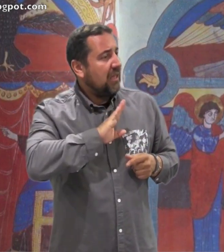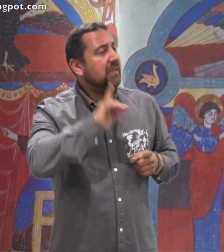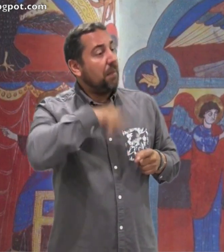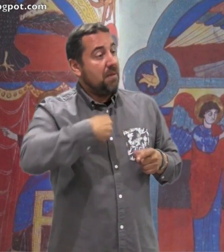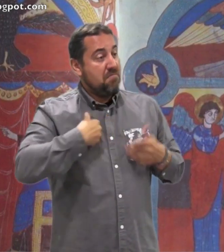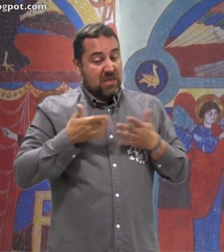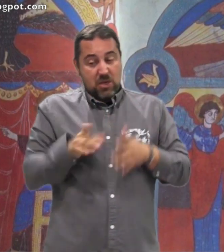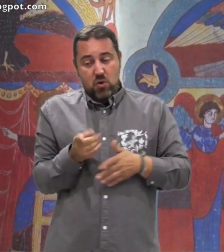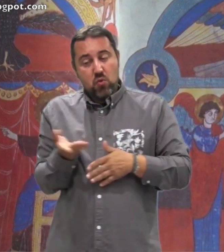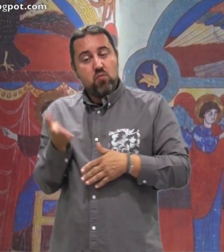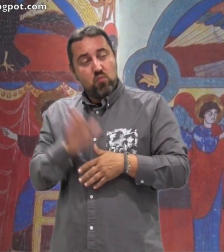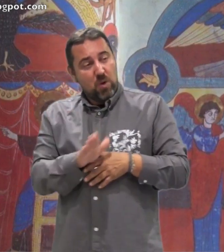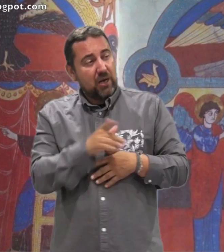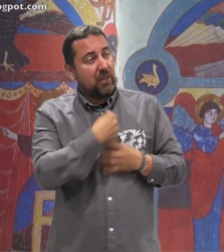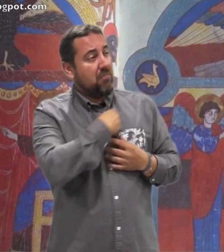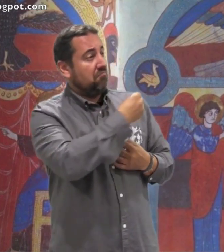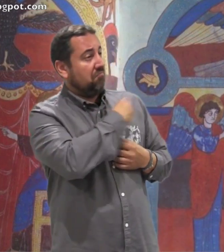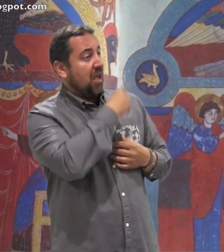y causar la muerte de mi hijo?